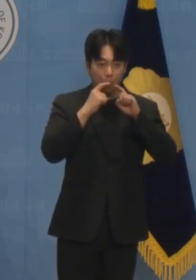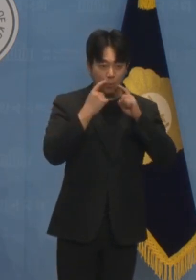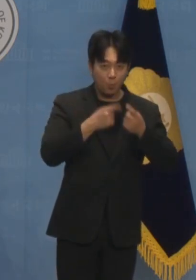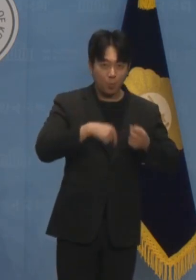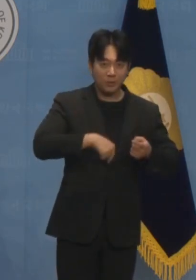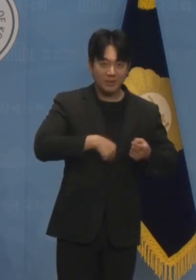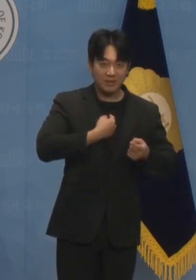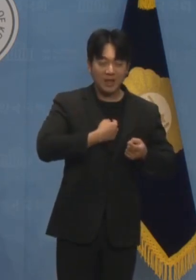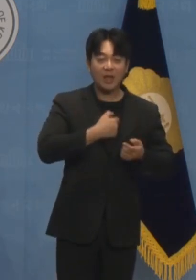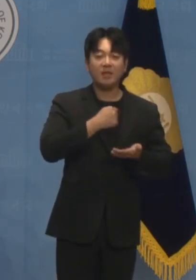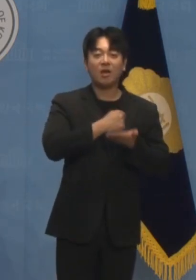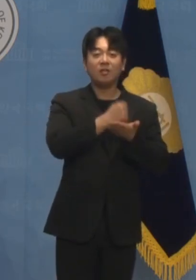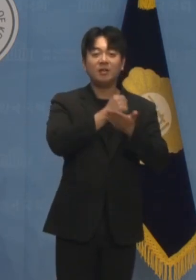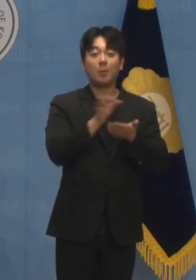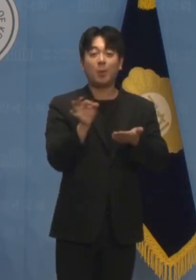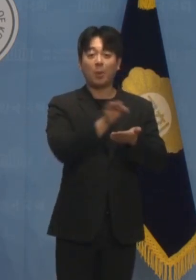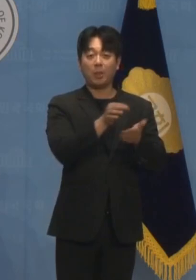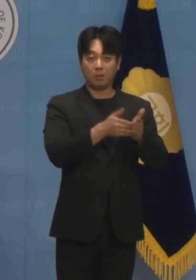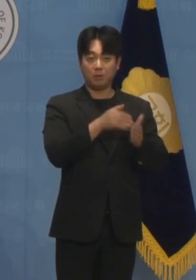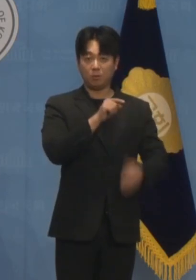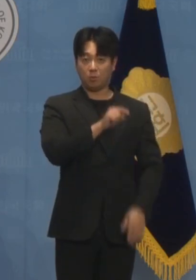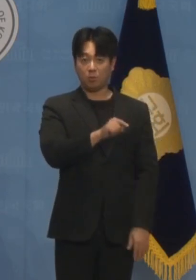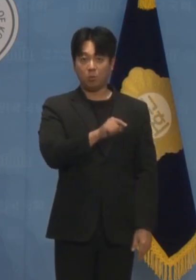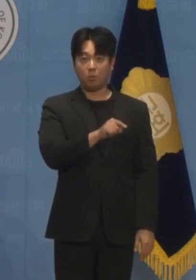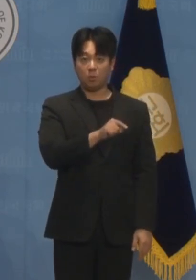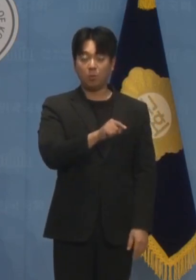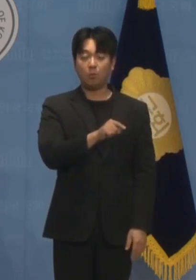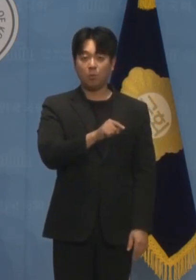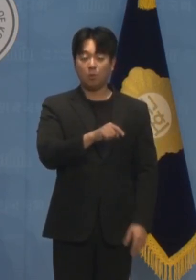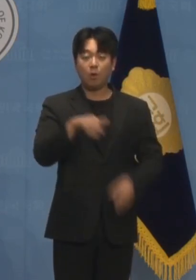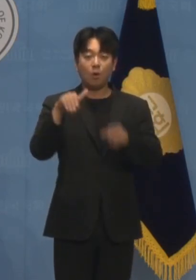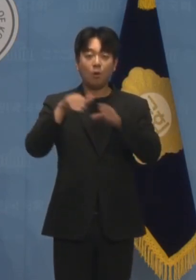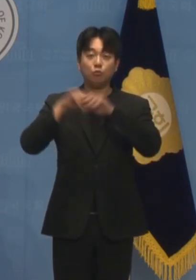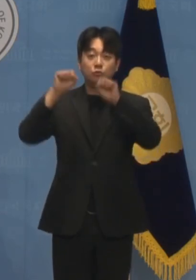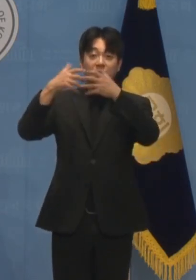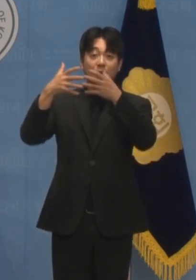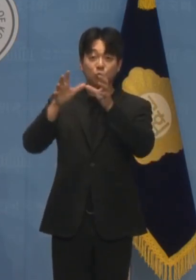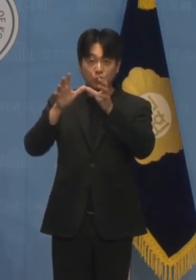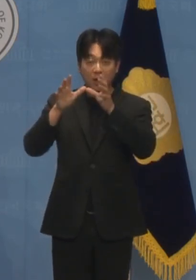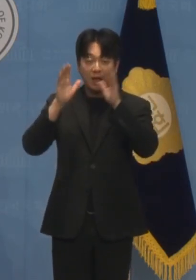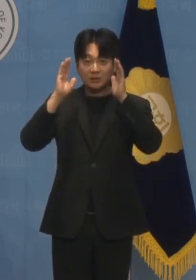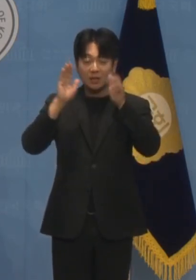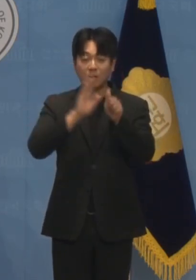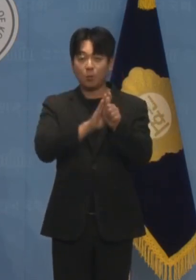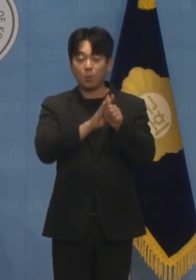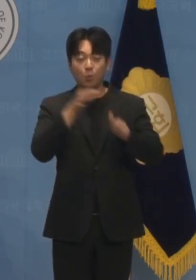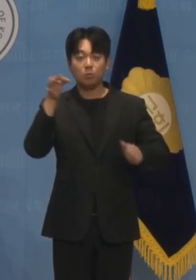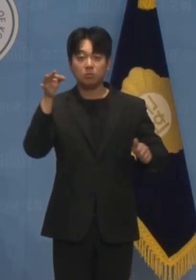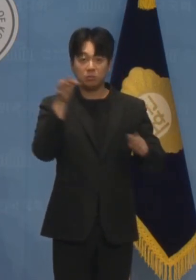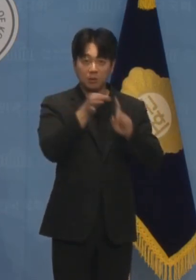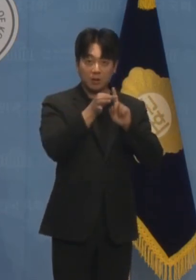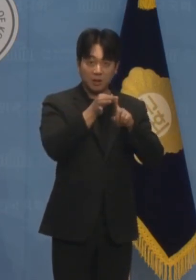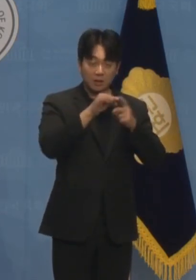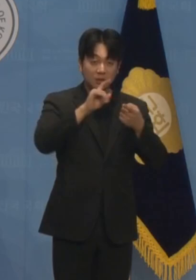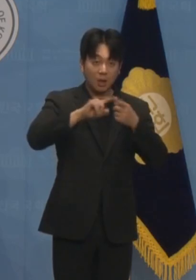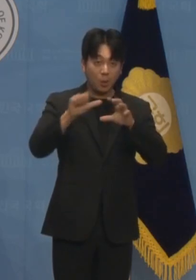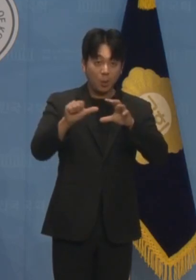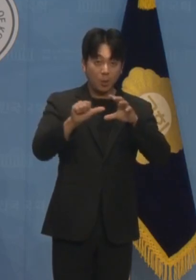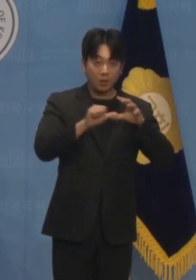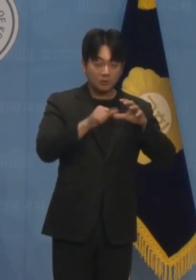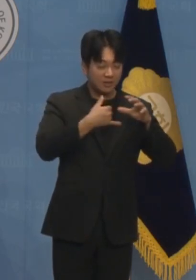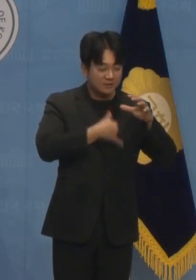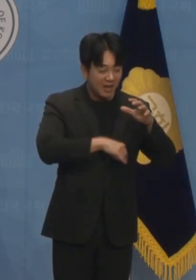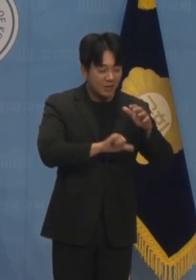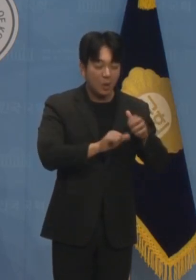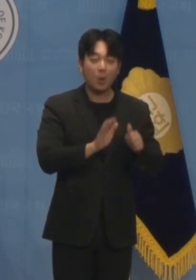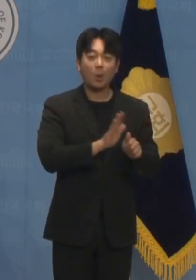지원하는 장학금 제도를 악용해서 자신의 자녀 지원서만 비공개로 접수해 3차례나